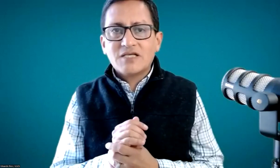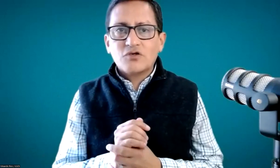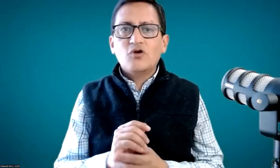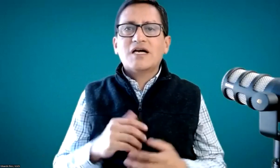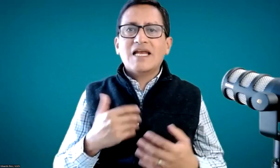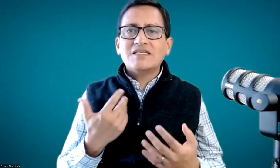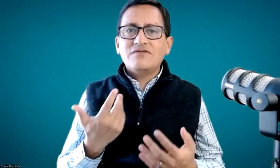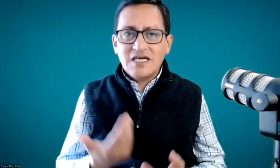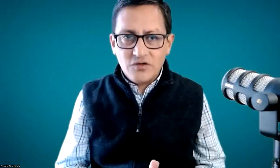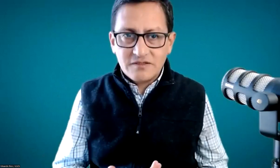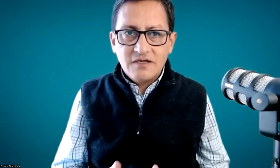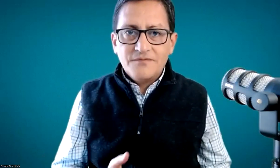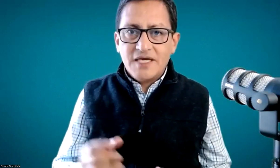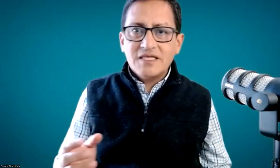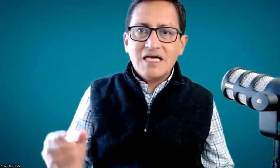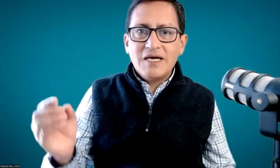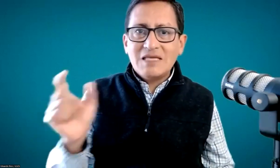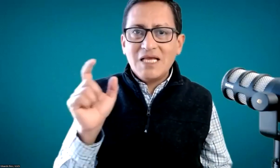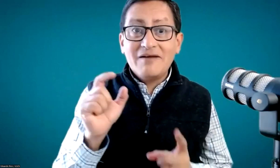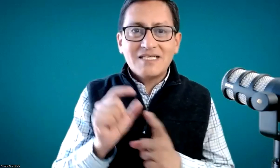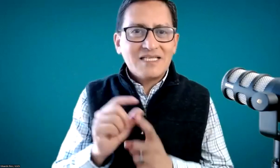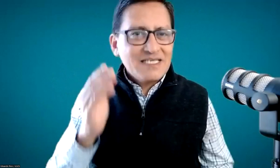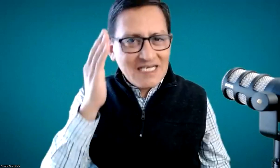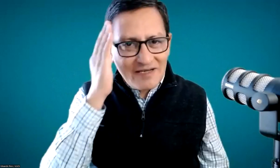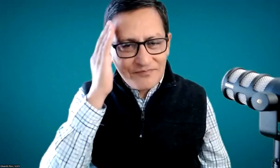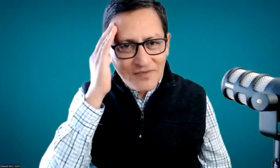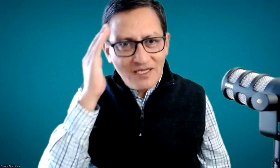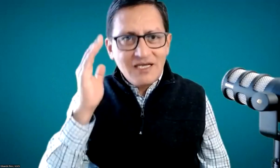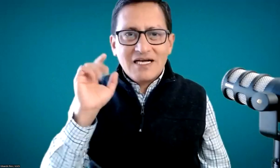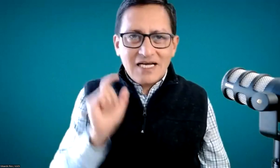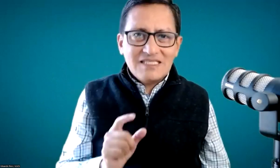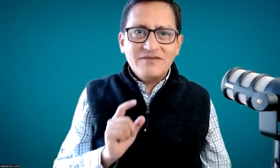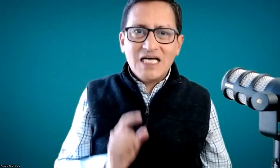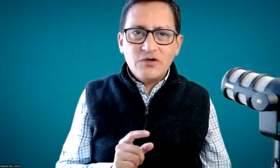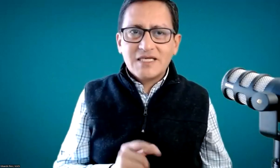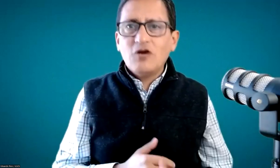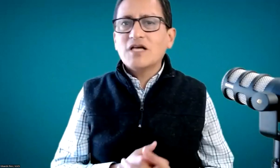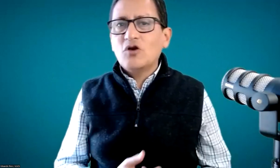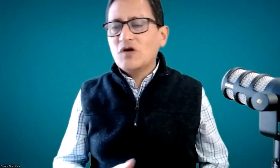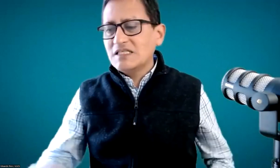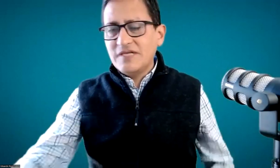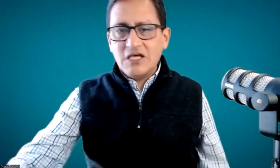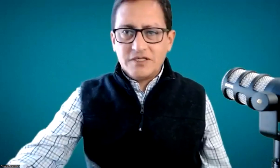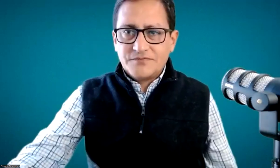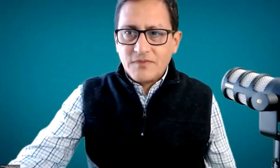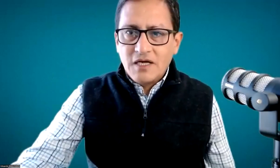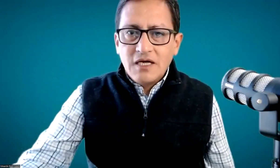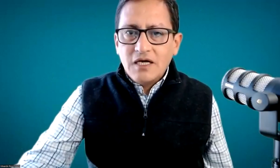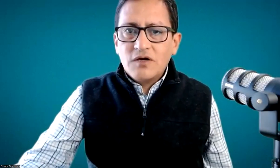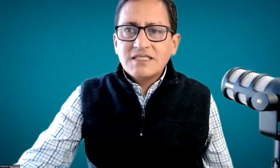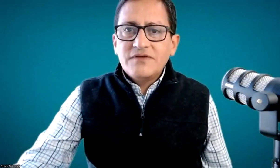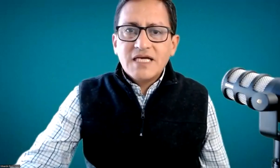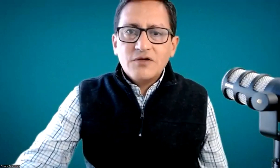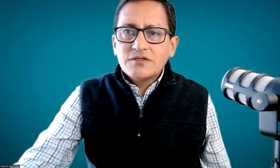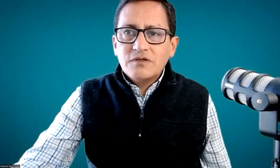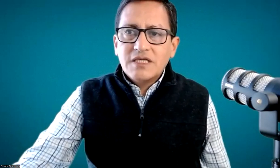de señas, que son los clasificadores. Esta palabra ya se la tienen que grabar. Clasificadores. ¿Qué es lo que son los clasificadores?